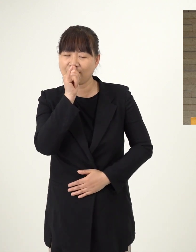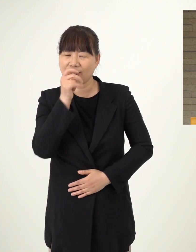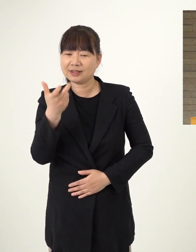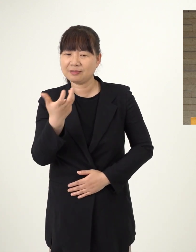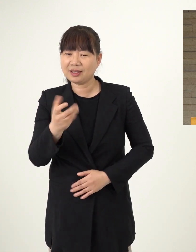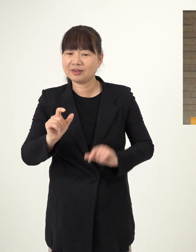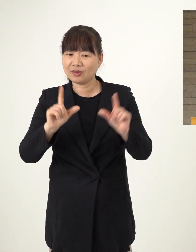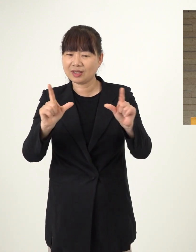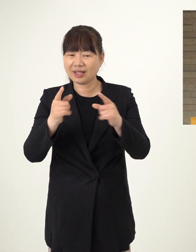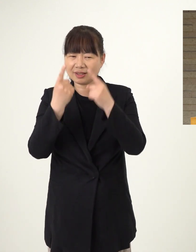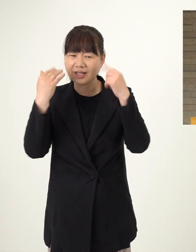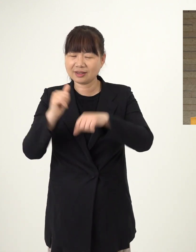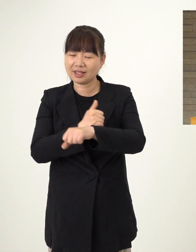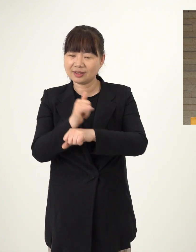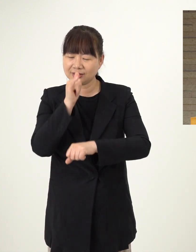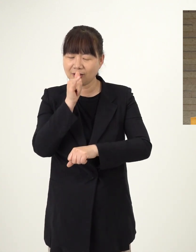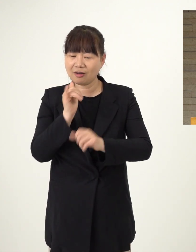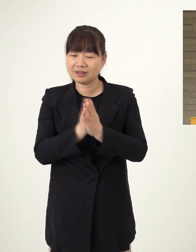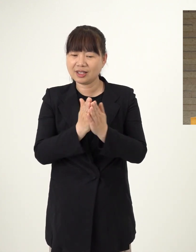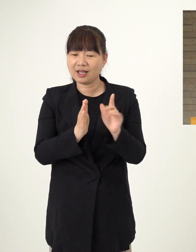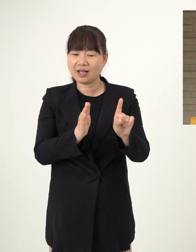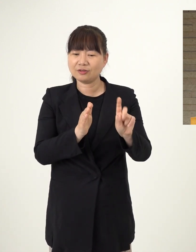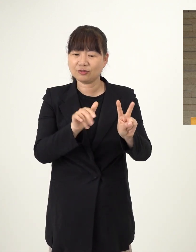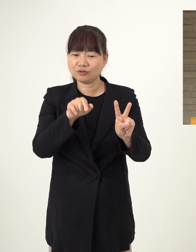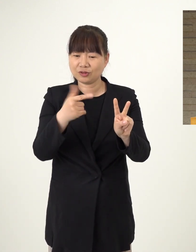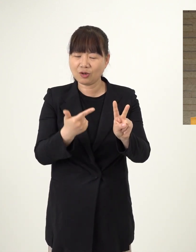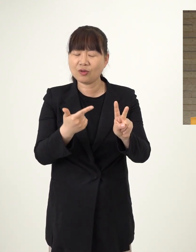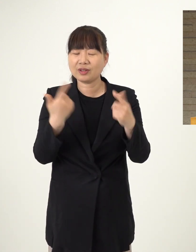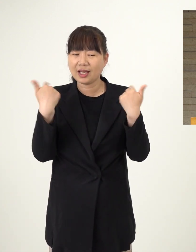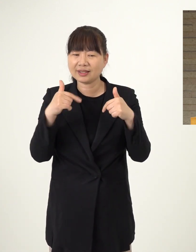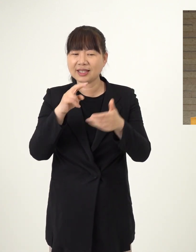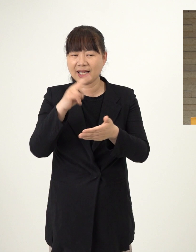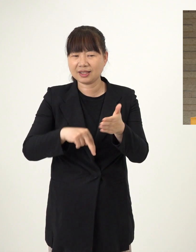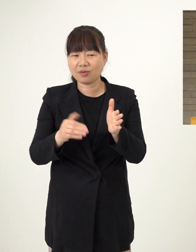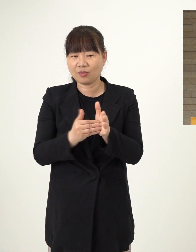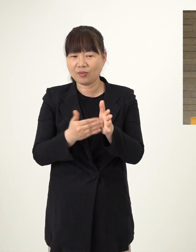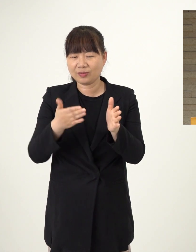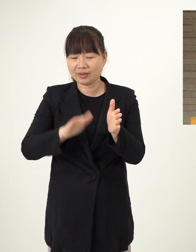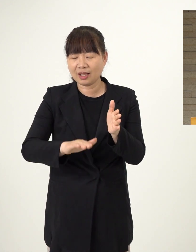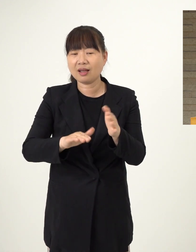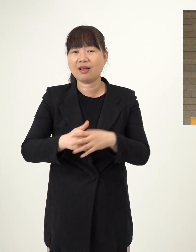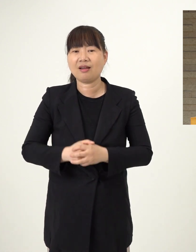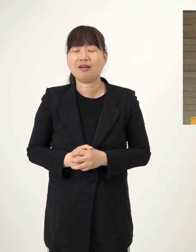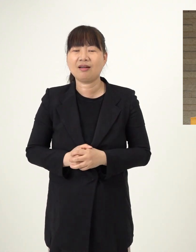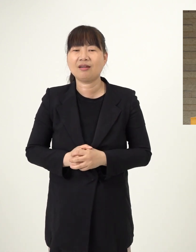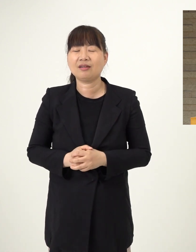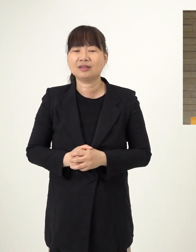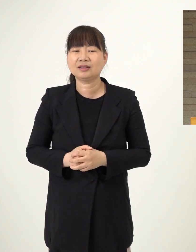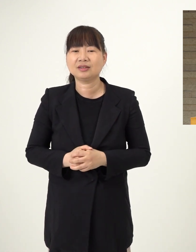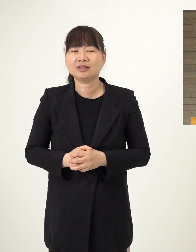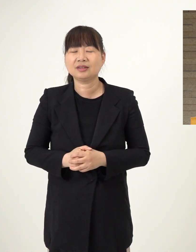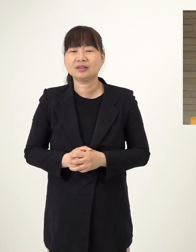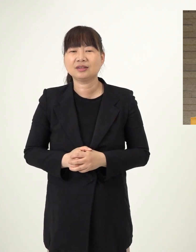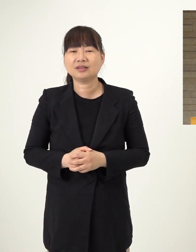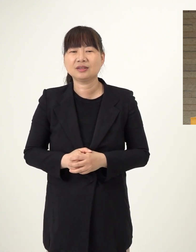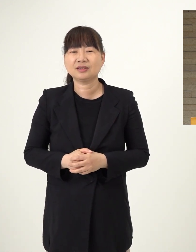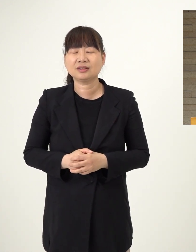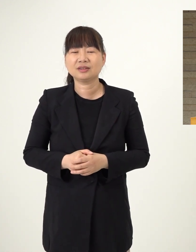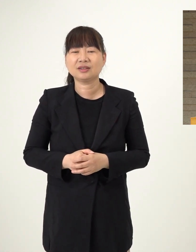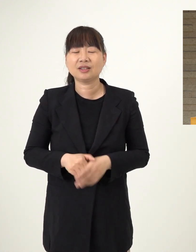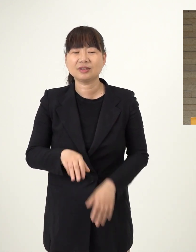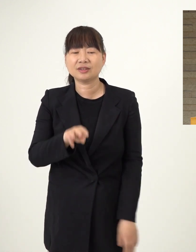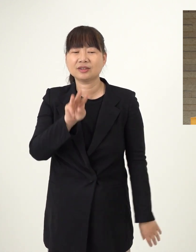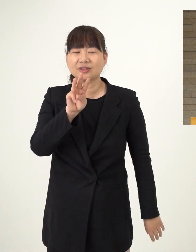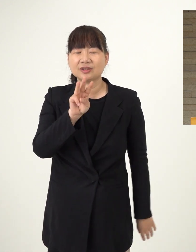다닌 분들은 그 책 한두 번쯤은 꼭 읽었을 텐데 거기에 보면 더블 싱킹,